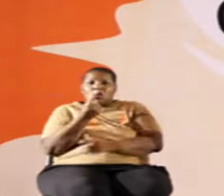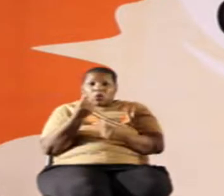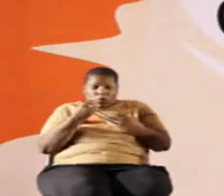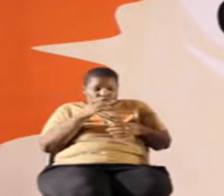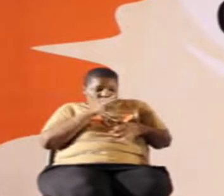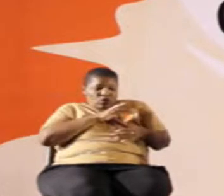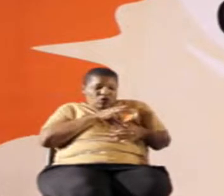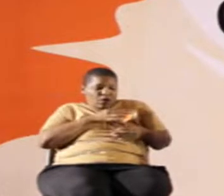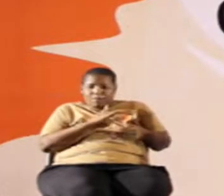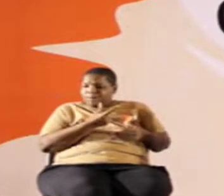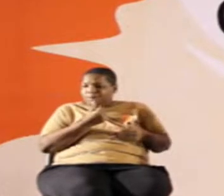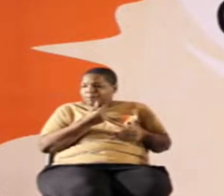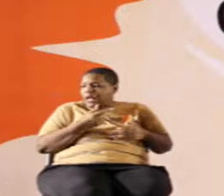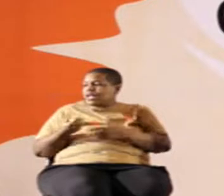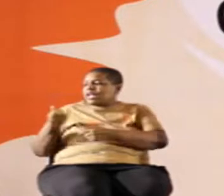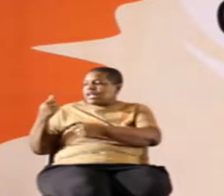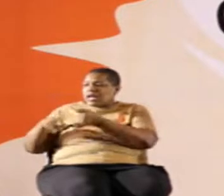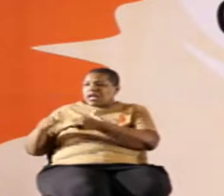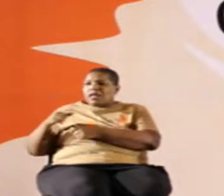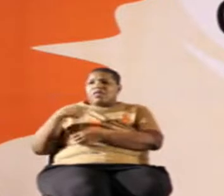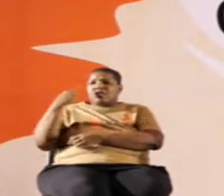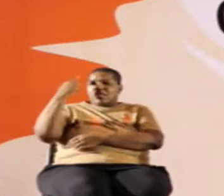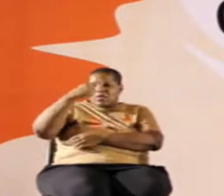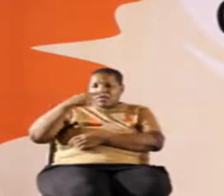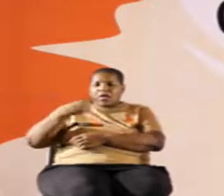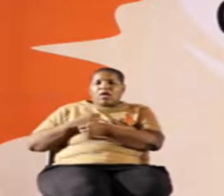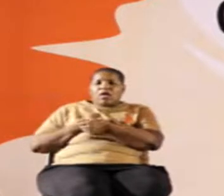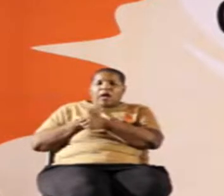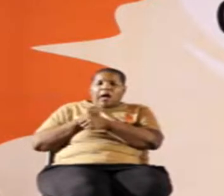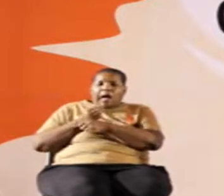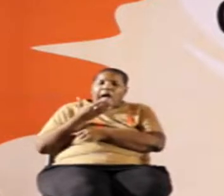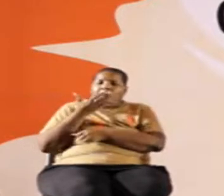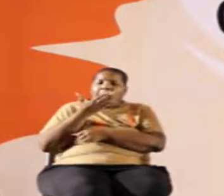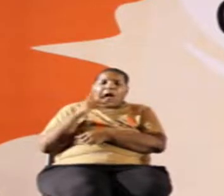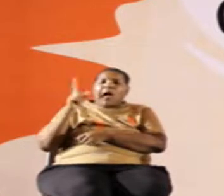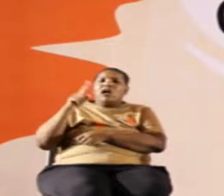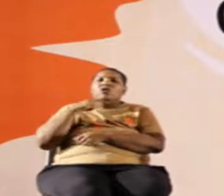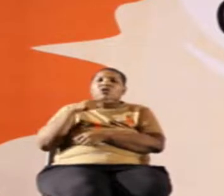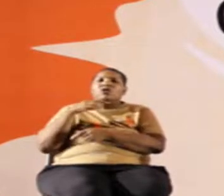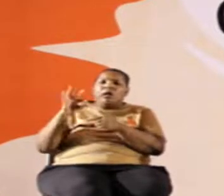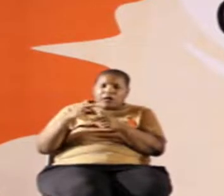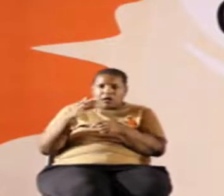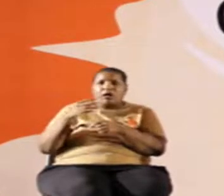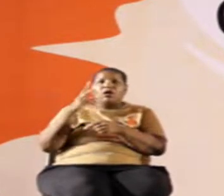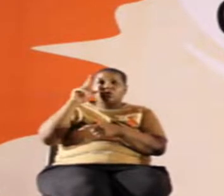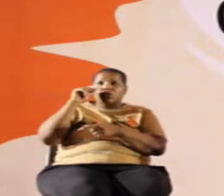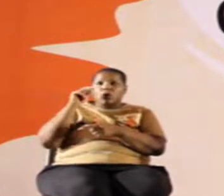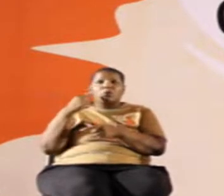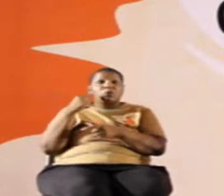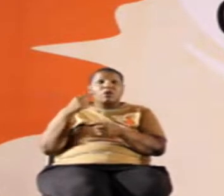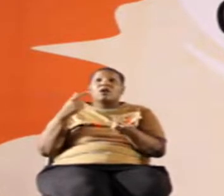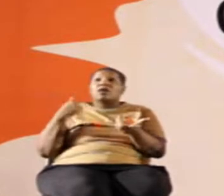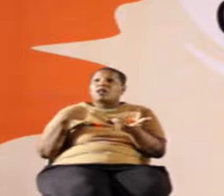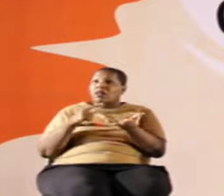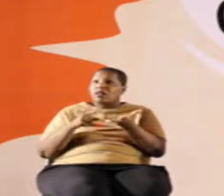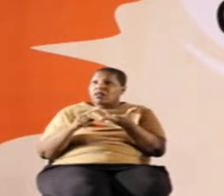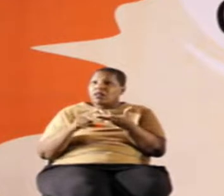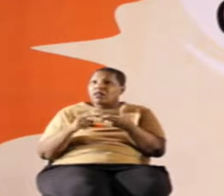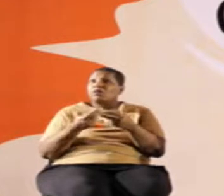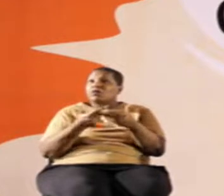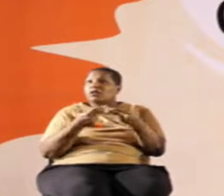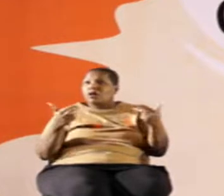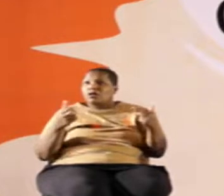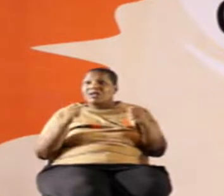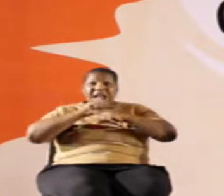comprar o tecido, fazer serão, quer dizer, não dormir para fazer os vestidos bonitos. Elas tiveram que fazer muita coisa, né? Acordar